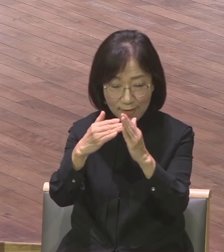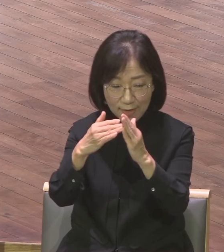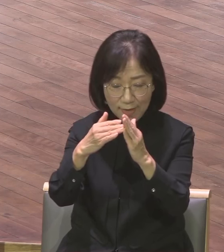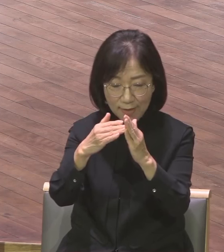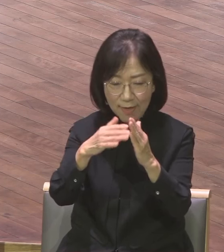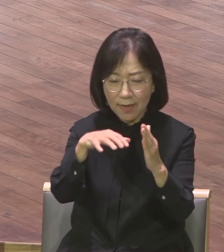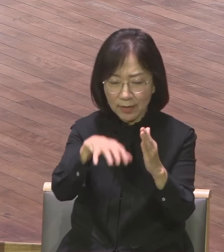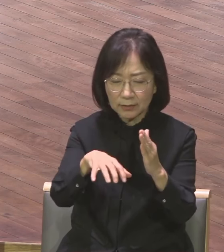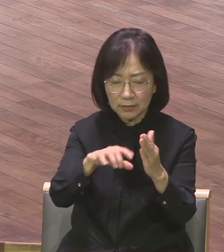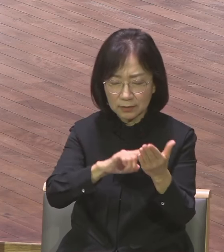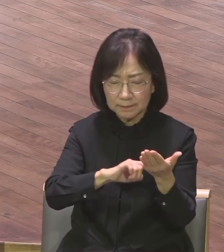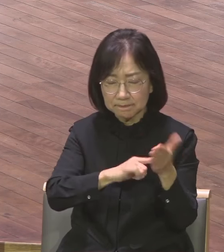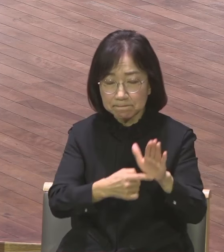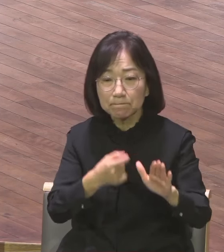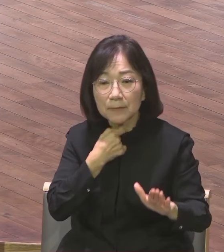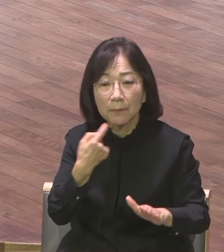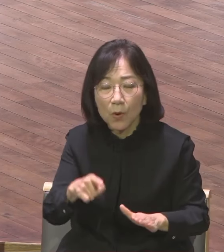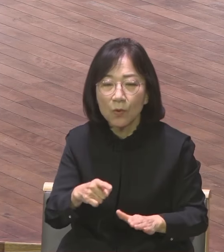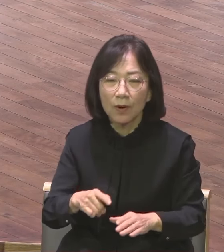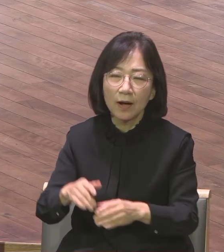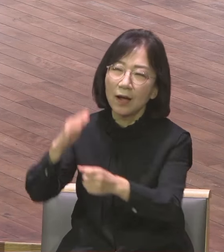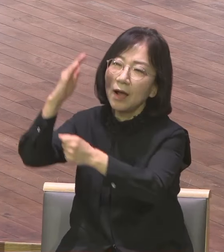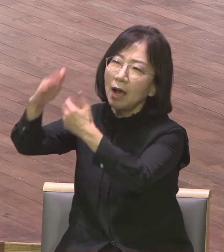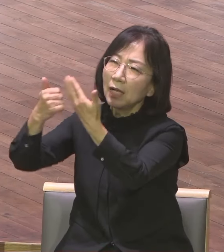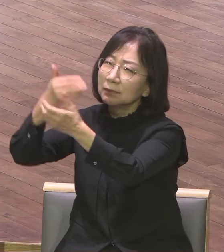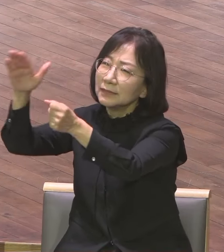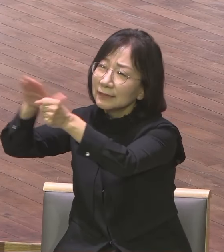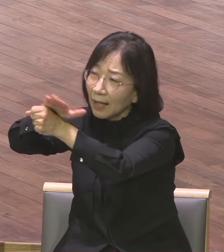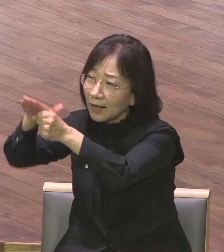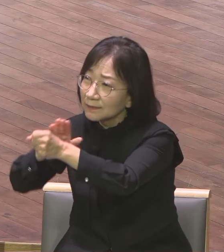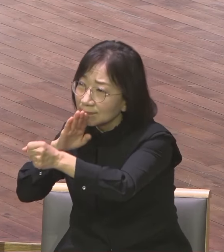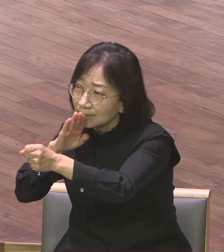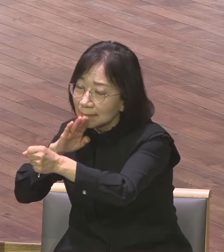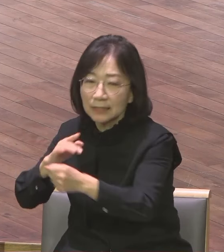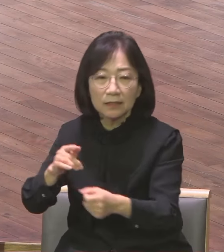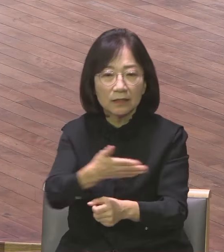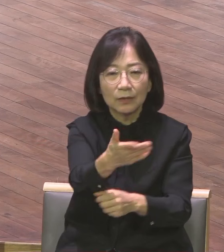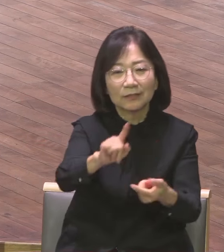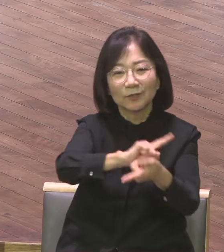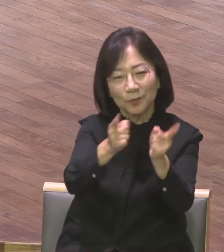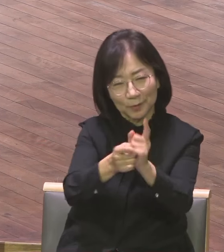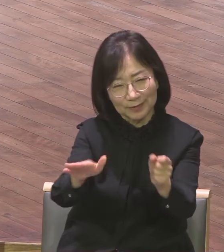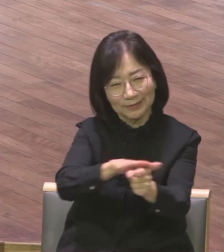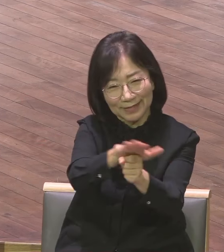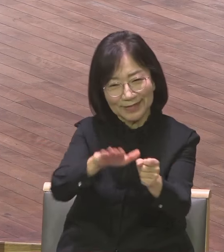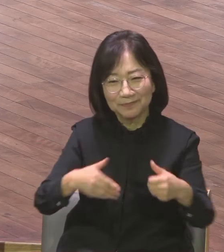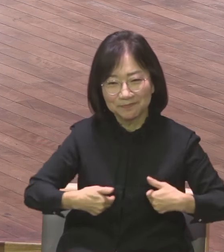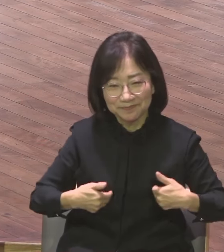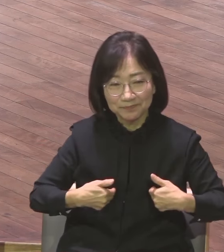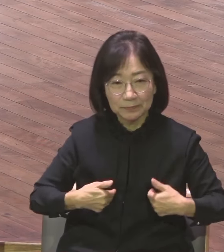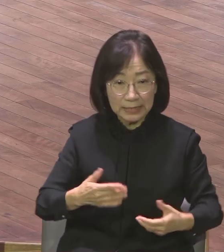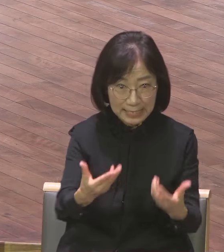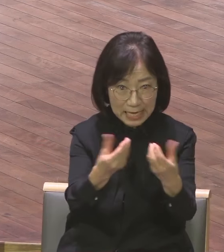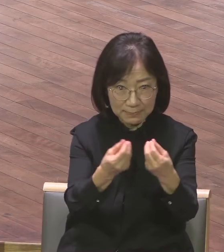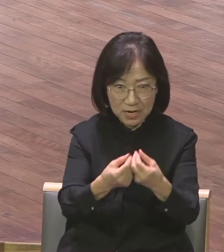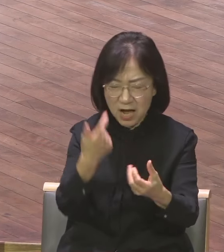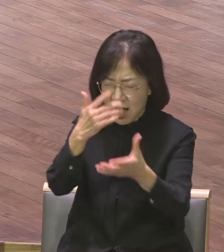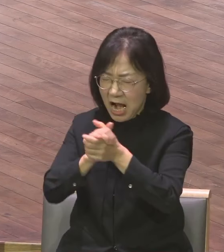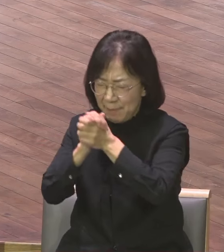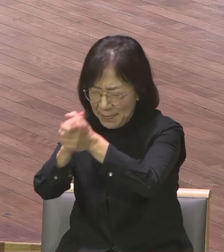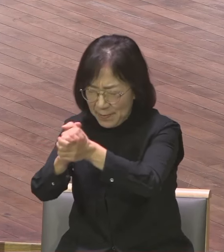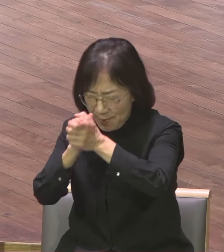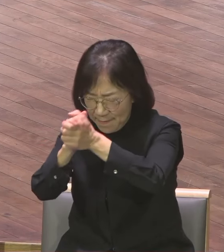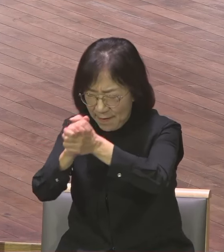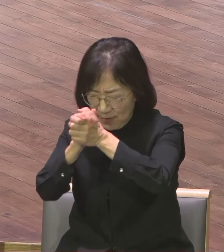하나님은 사랑이시라. 서로 사랑해서 이게 첫째예요. 이게 첫째로 기도를 아무리만 해도 사랑 없으면 빠가요.